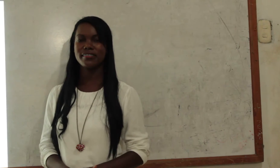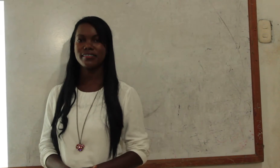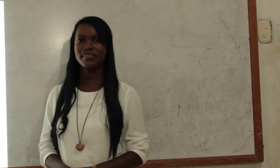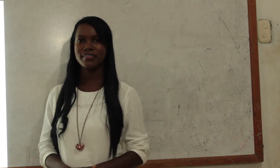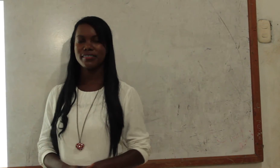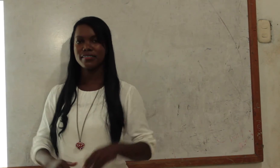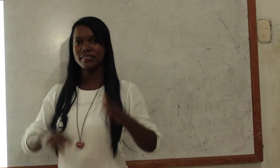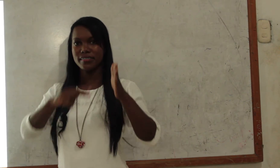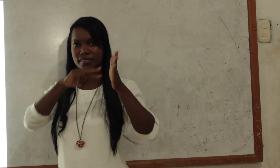Tecnología.